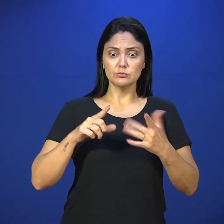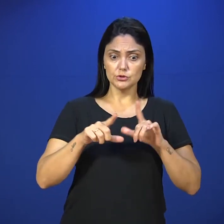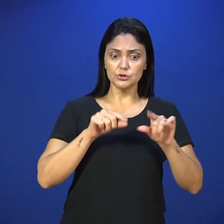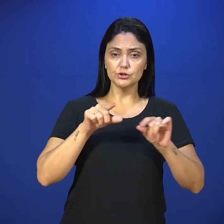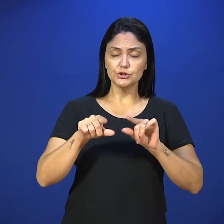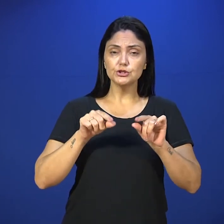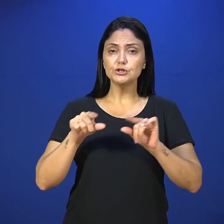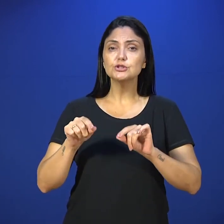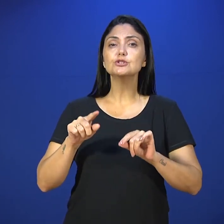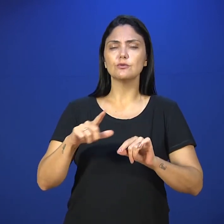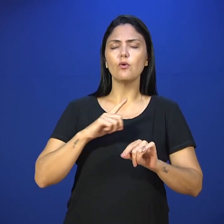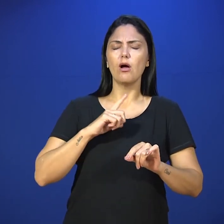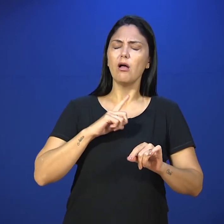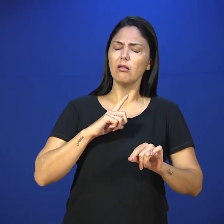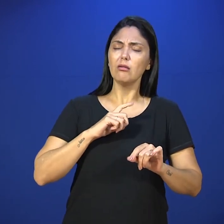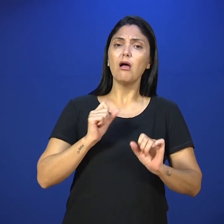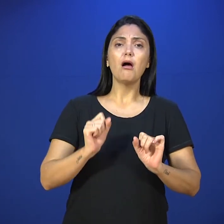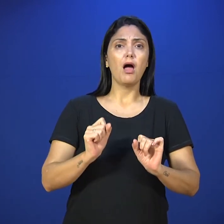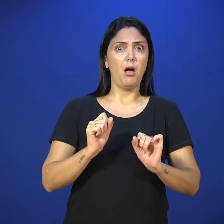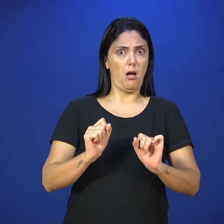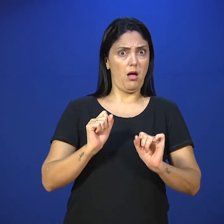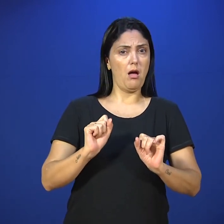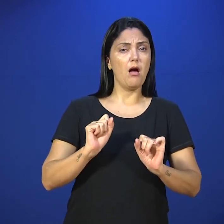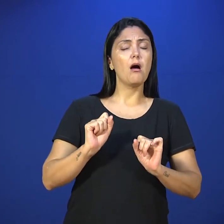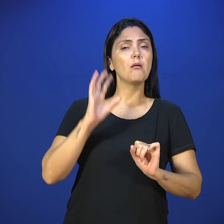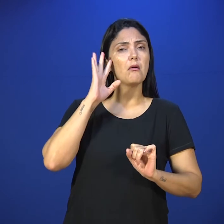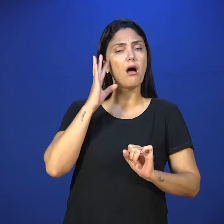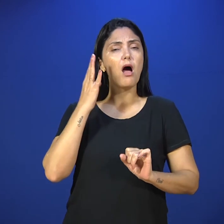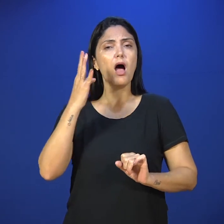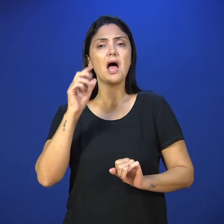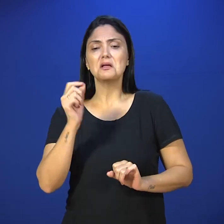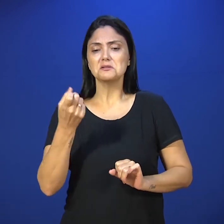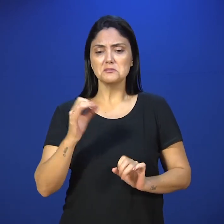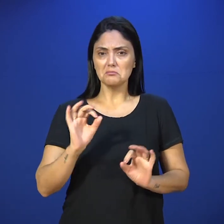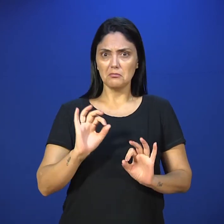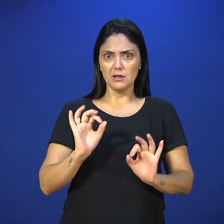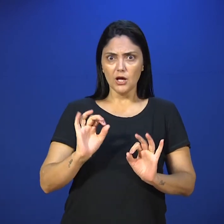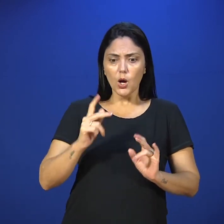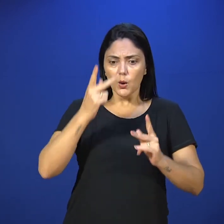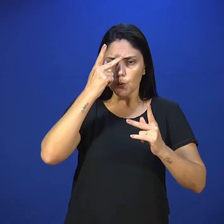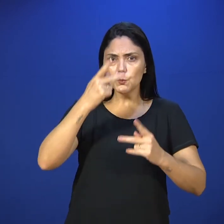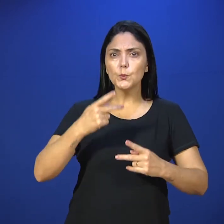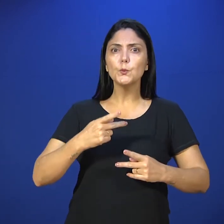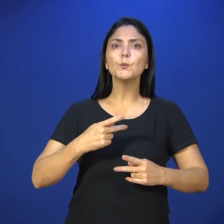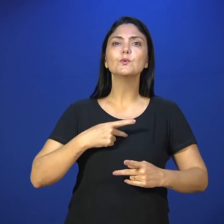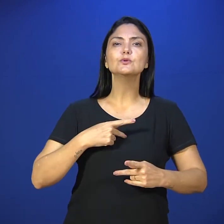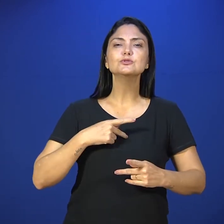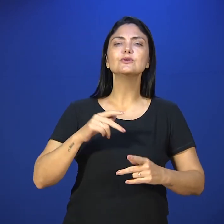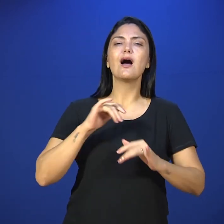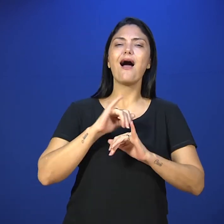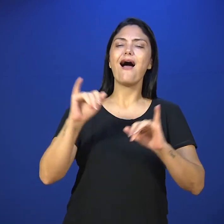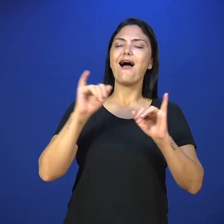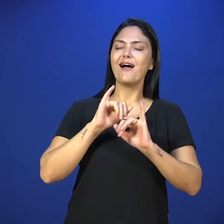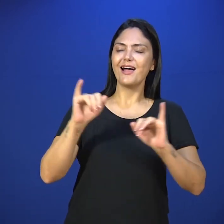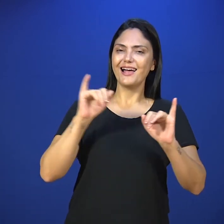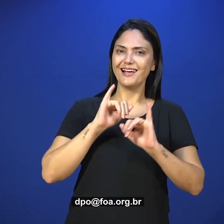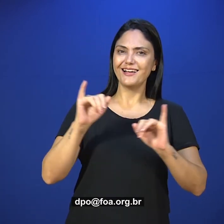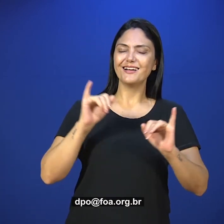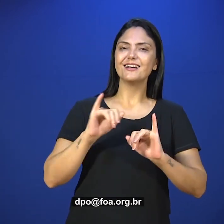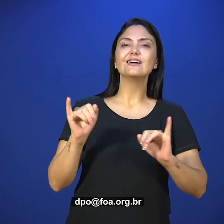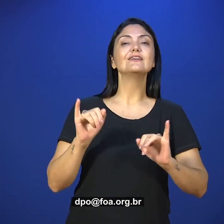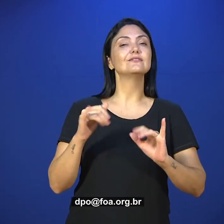processo seletivo, podendo ainda revogar o consentimento exclusivamente para fins comerciais por meio do